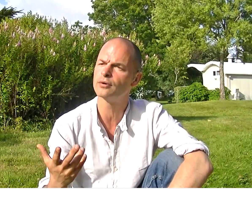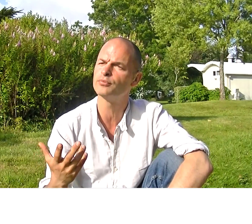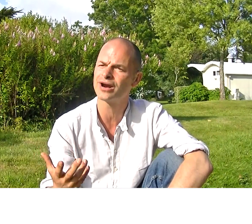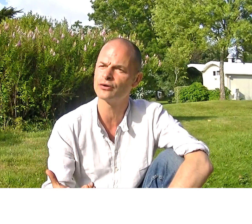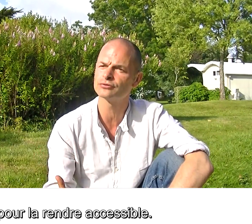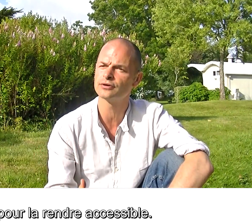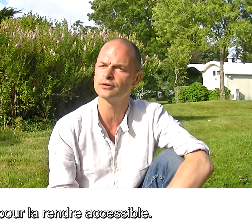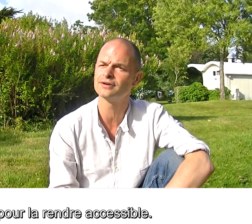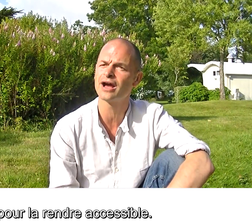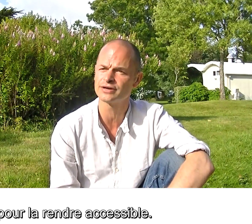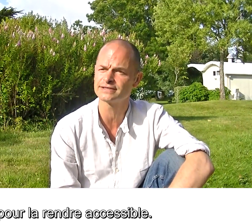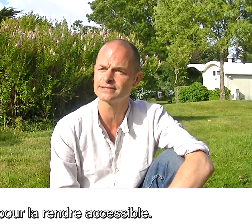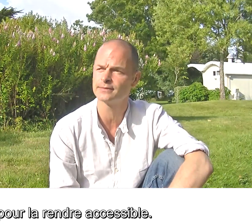la rendre accessible.